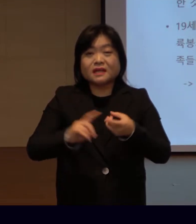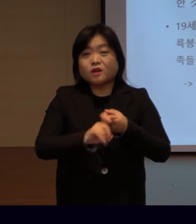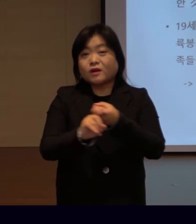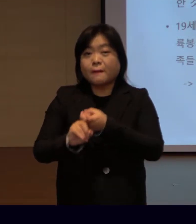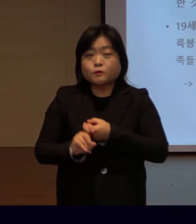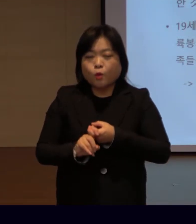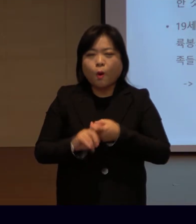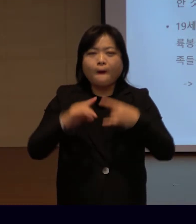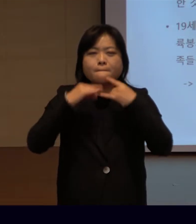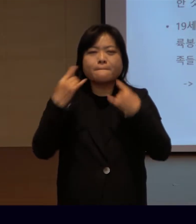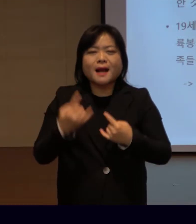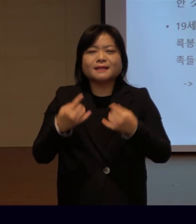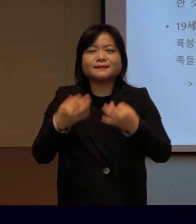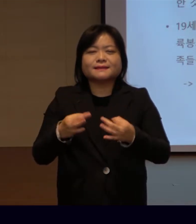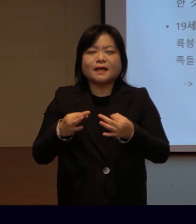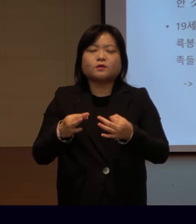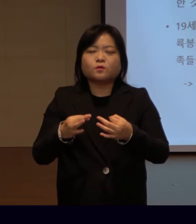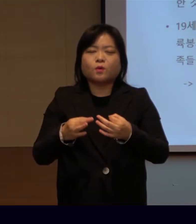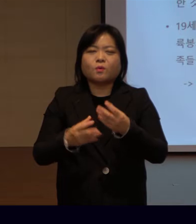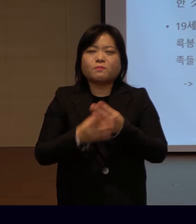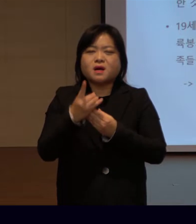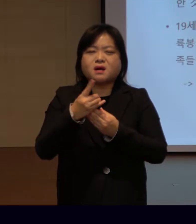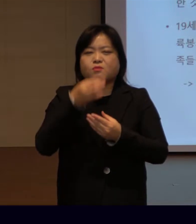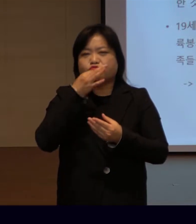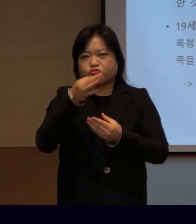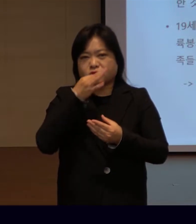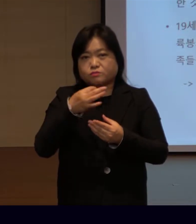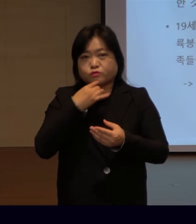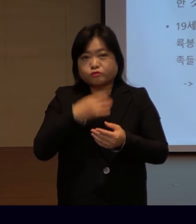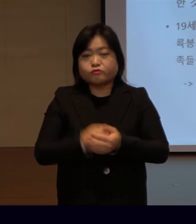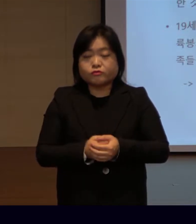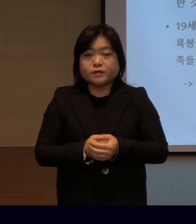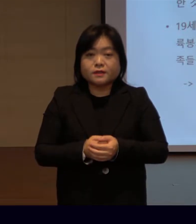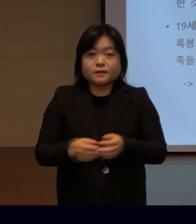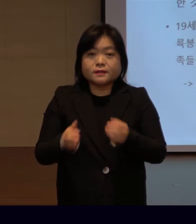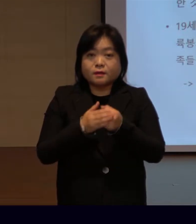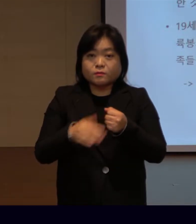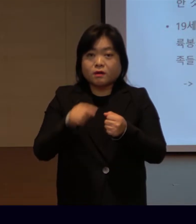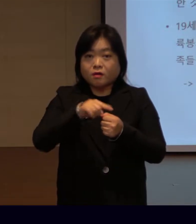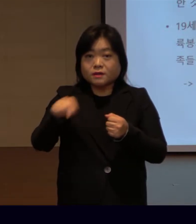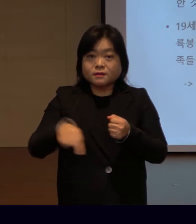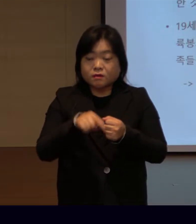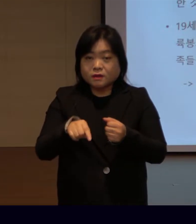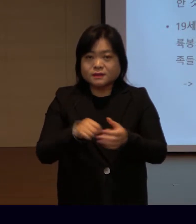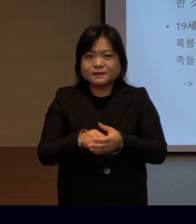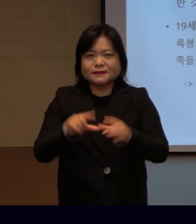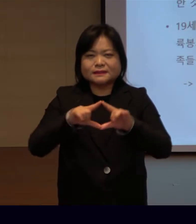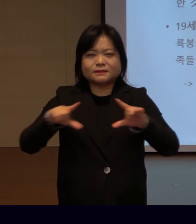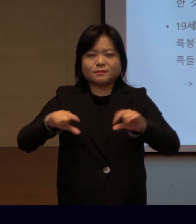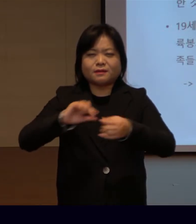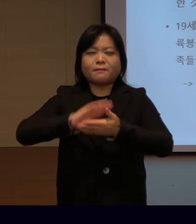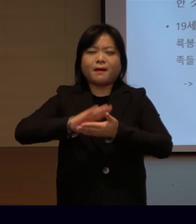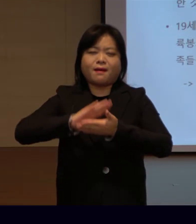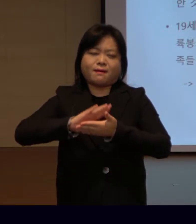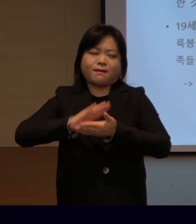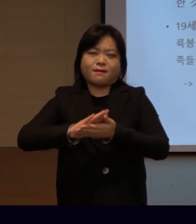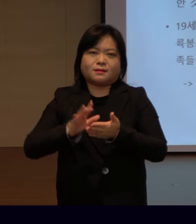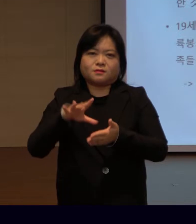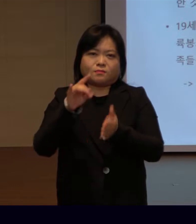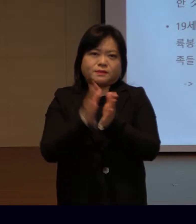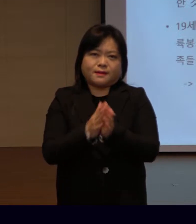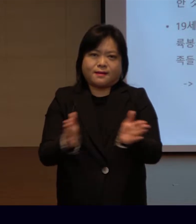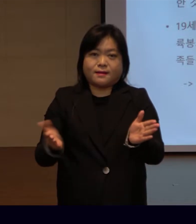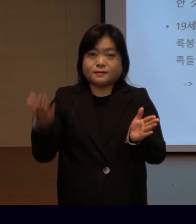프랑스 은행이라고 묶은 겁니다. 나폴레옹 때. 그리고 거기서 지폐를 발행하게